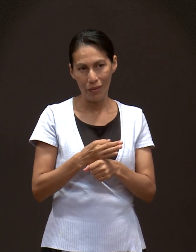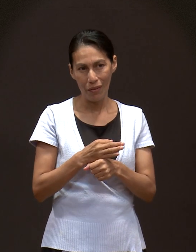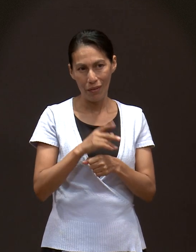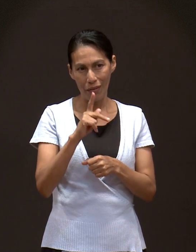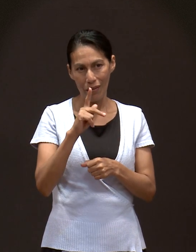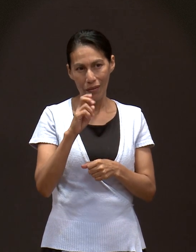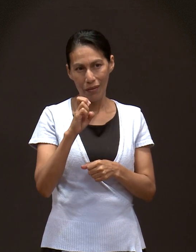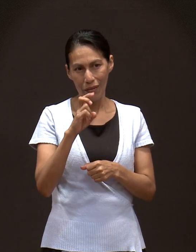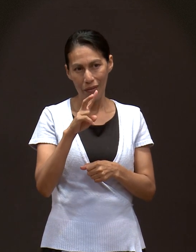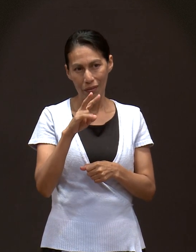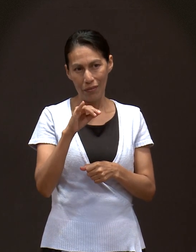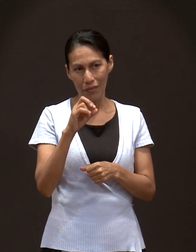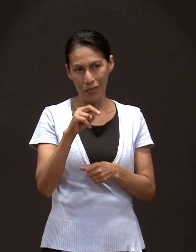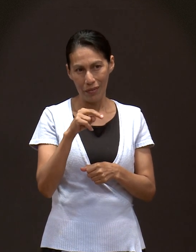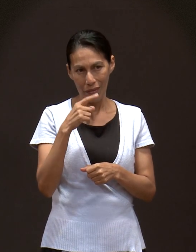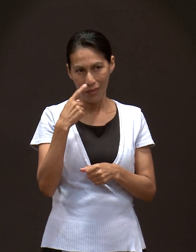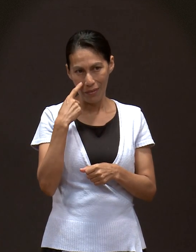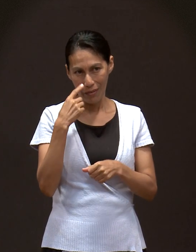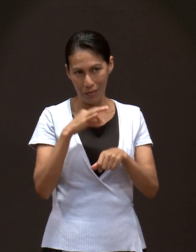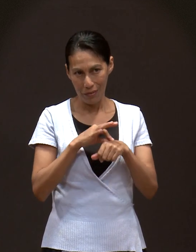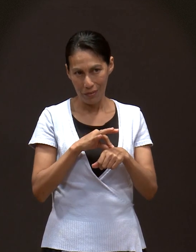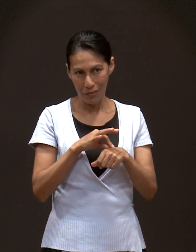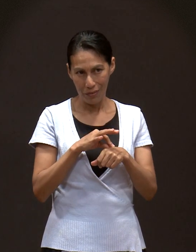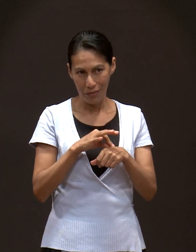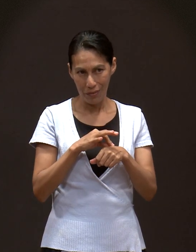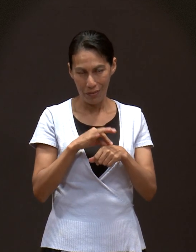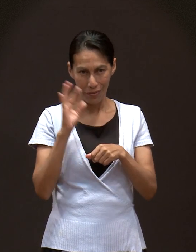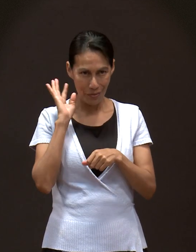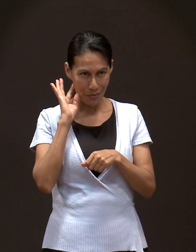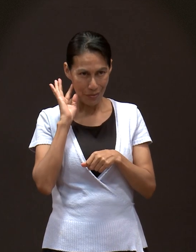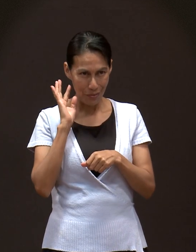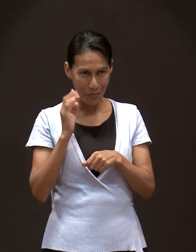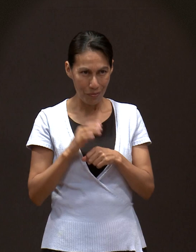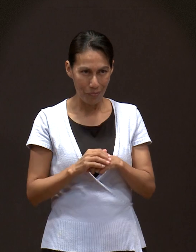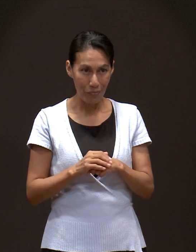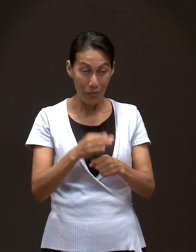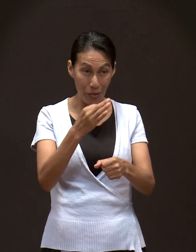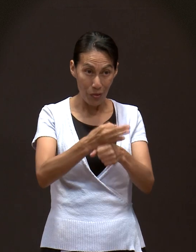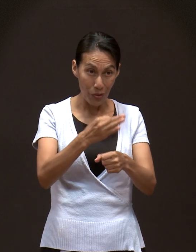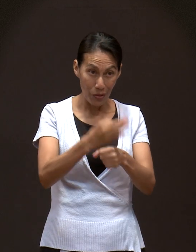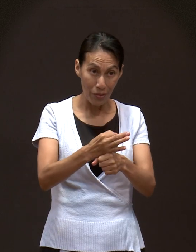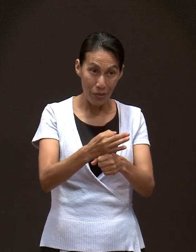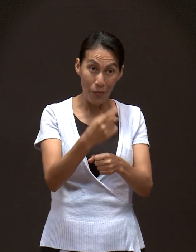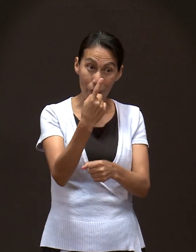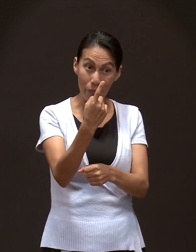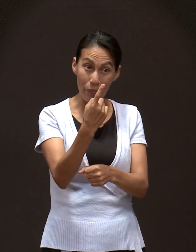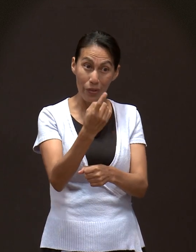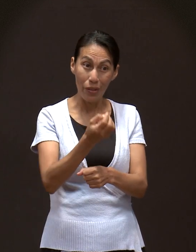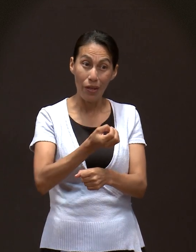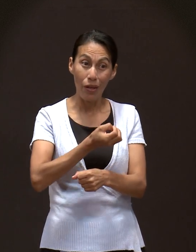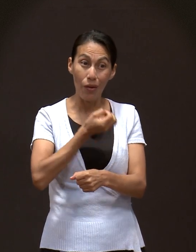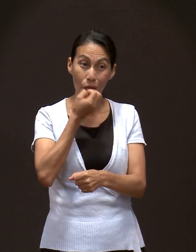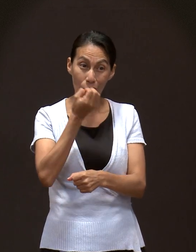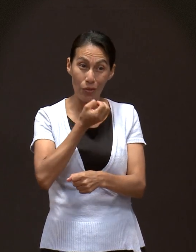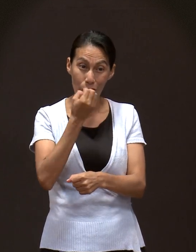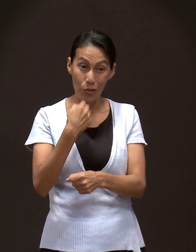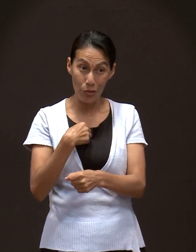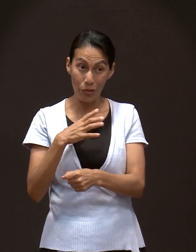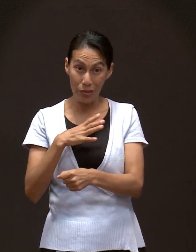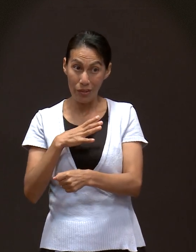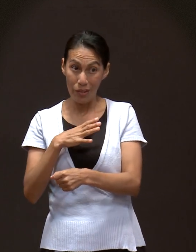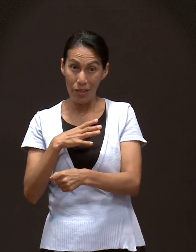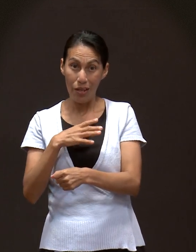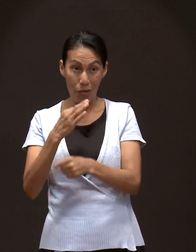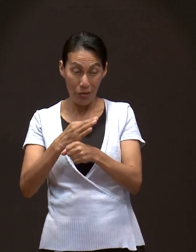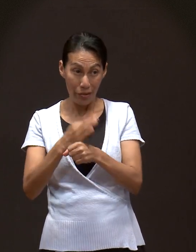que justo escuchando a Kevin, su testimonio, justo en este momento en que él lo dijo, se ha respondido una oración más de por la que